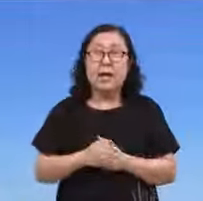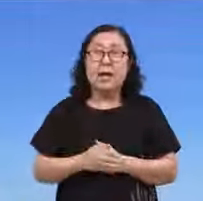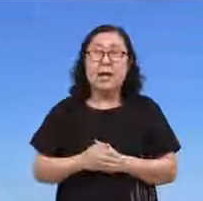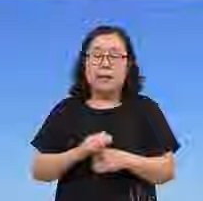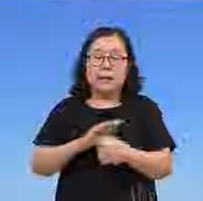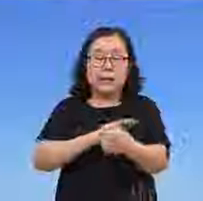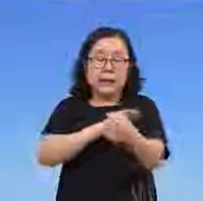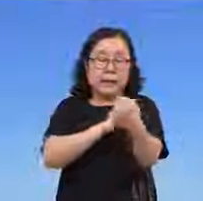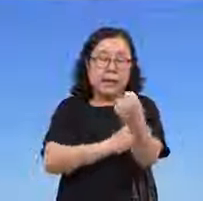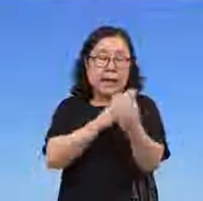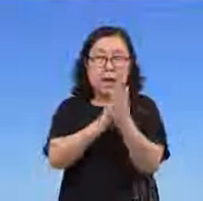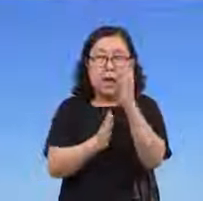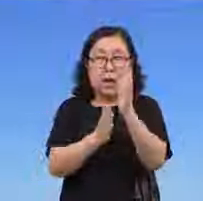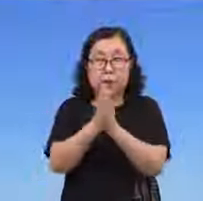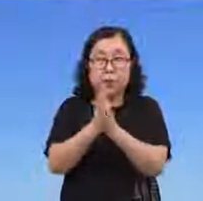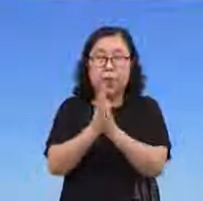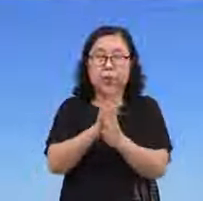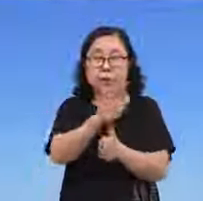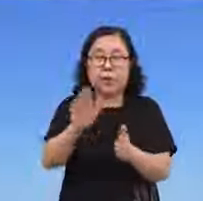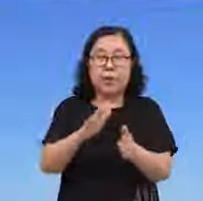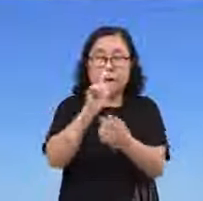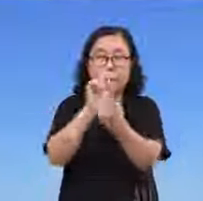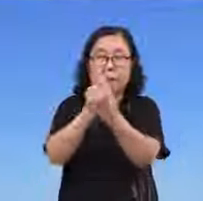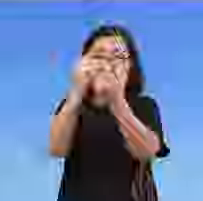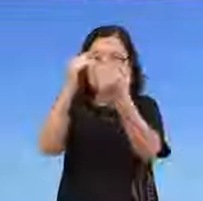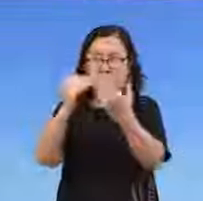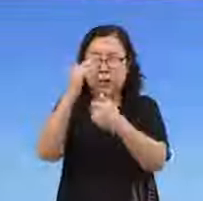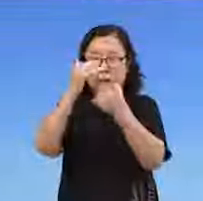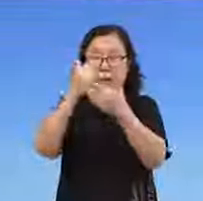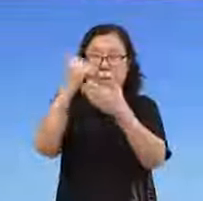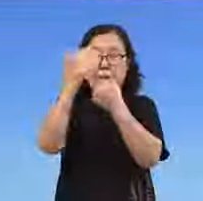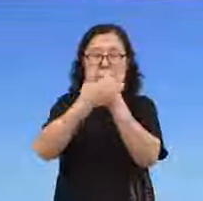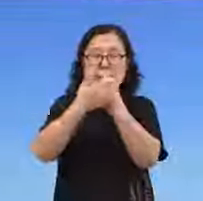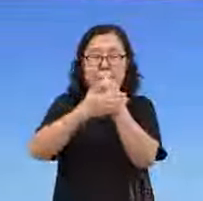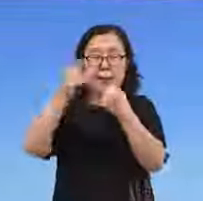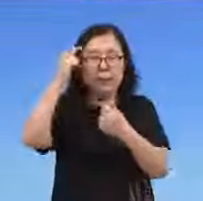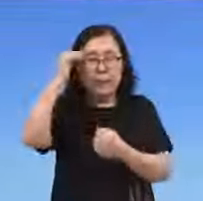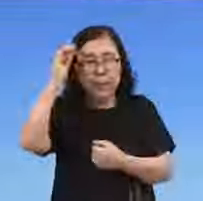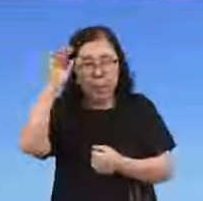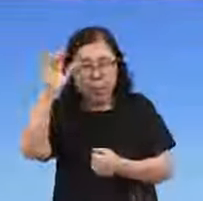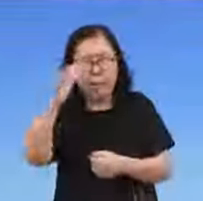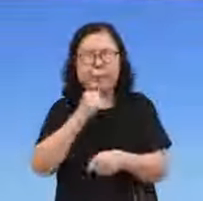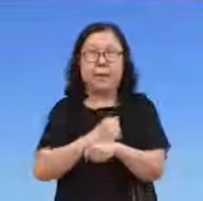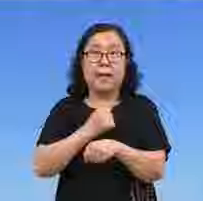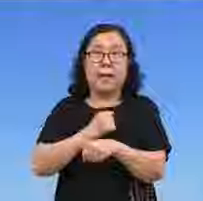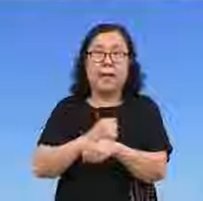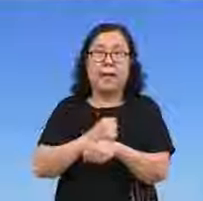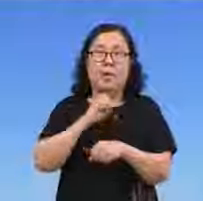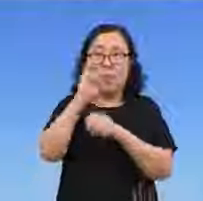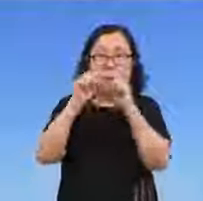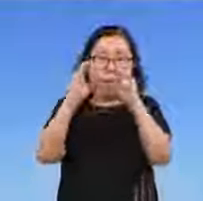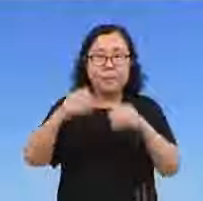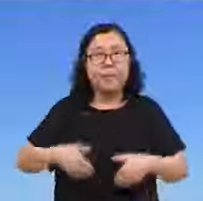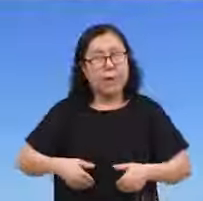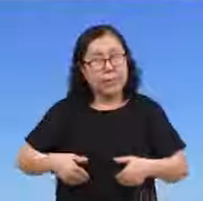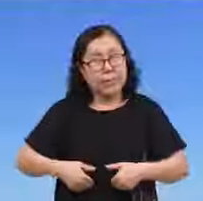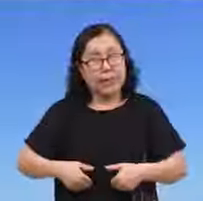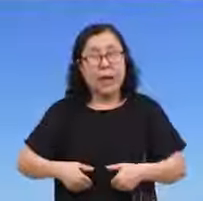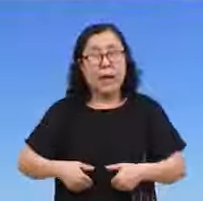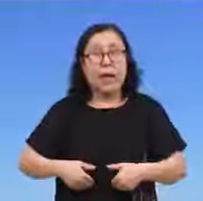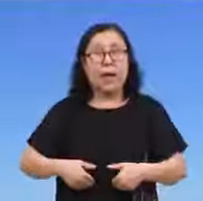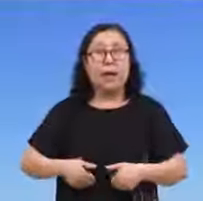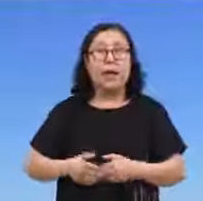없는 우리를 만나주시는 하나님 은혜를 오늘도 사모합니다. 그 옛날 어른들이 자주 부르시던 그